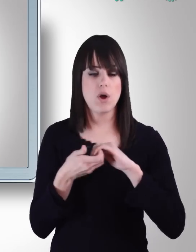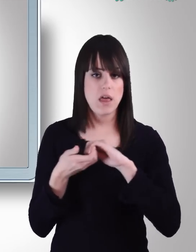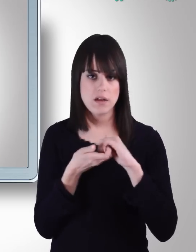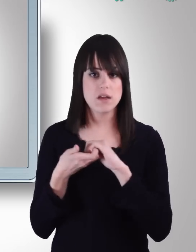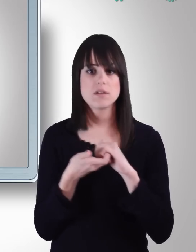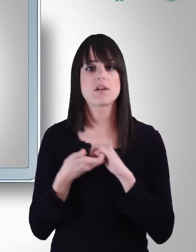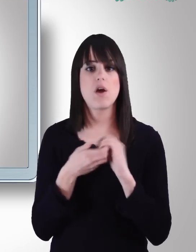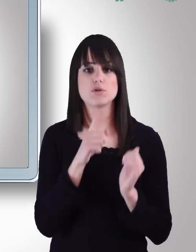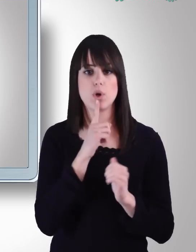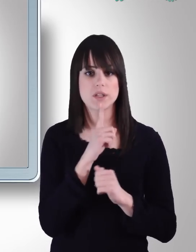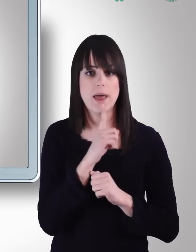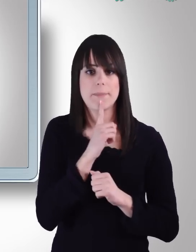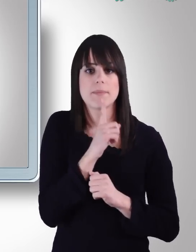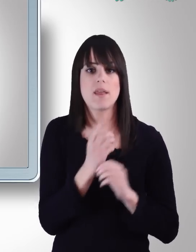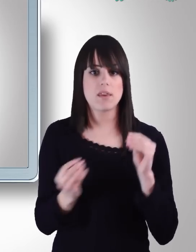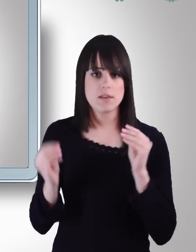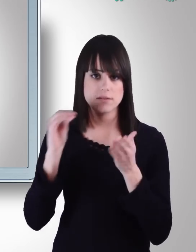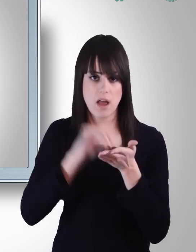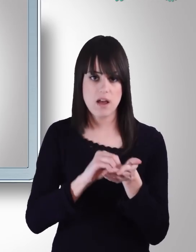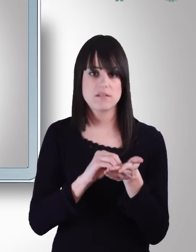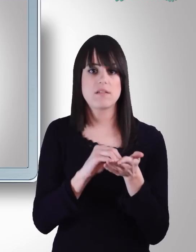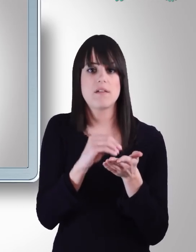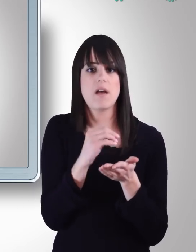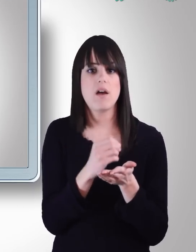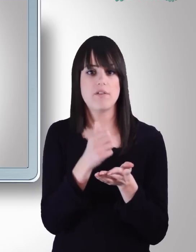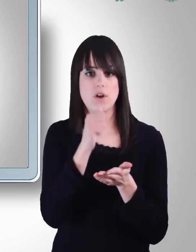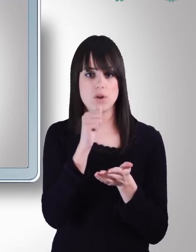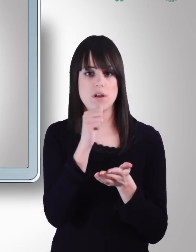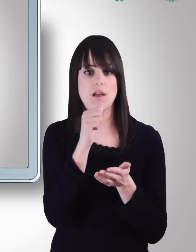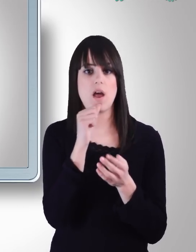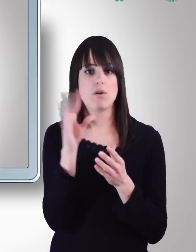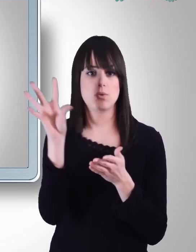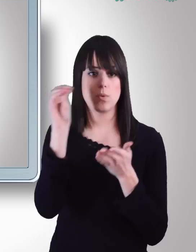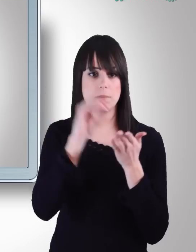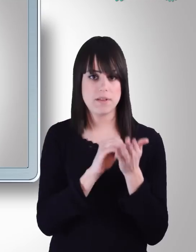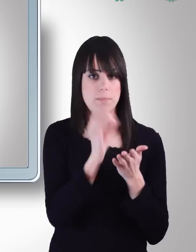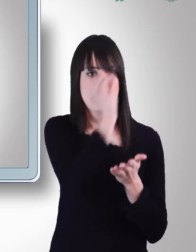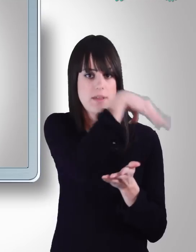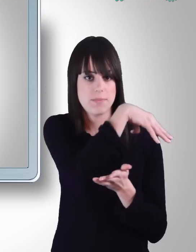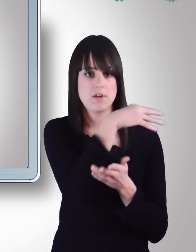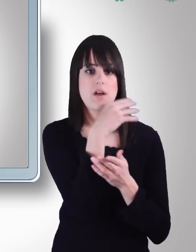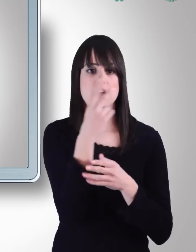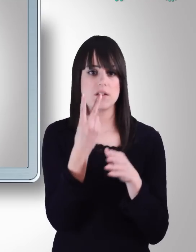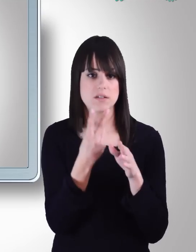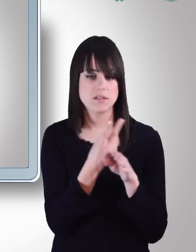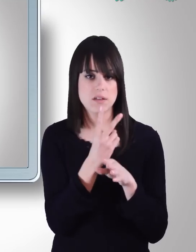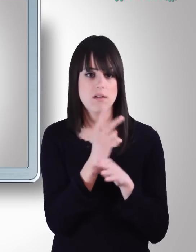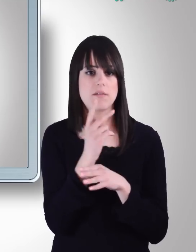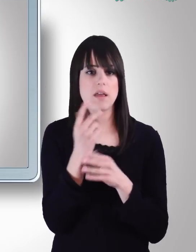da dopremi vodu u sve one delove zemlje gde je voda u deficitu i gde se ljudi muče sa